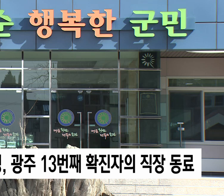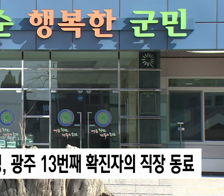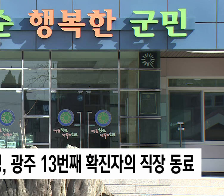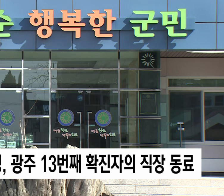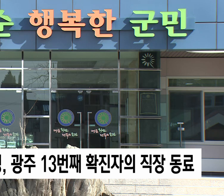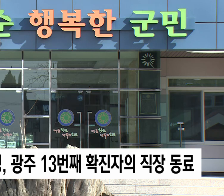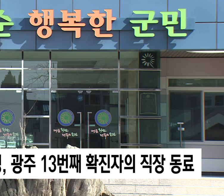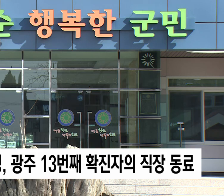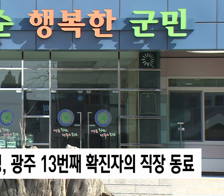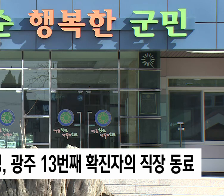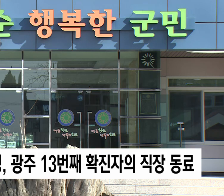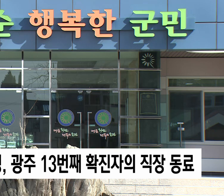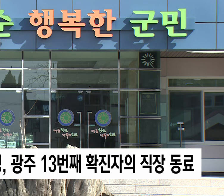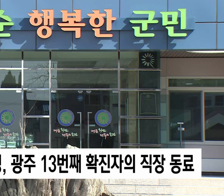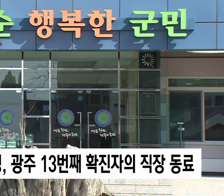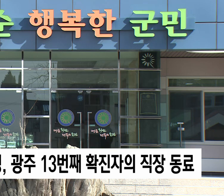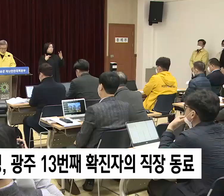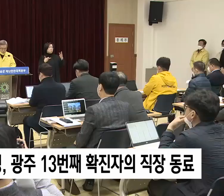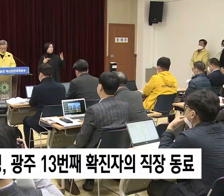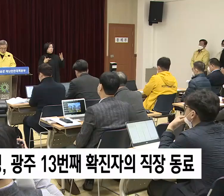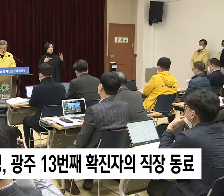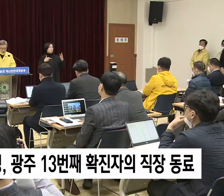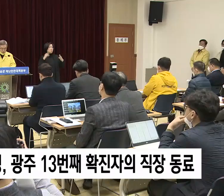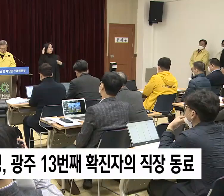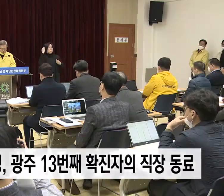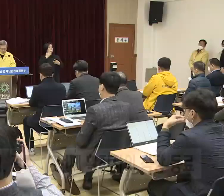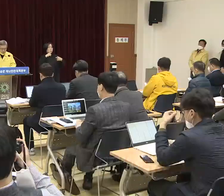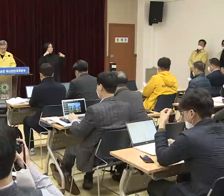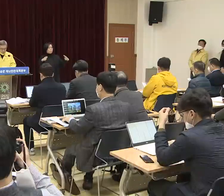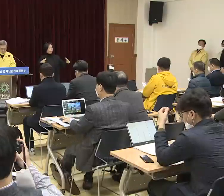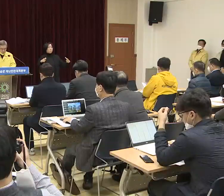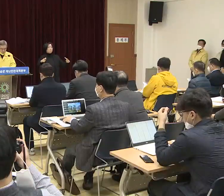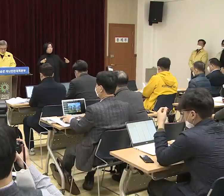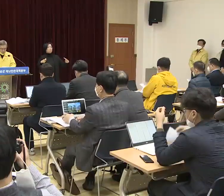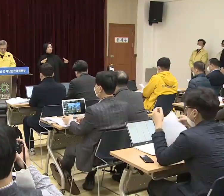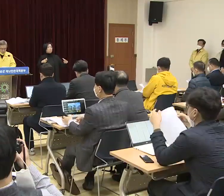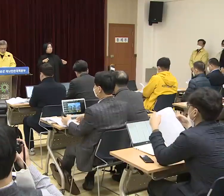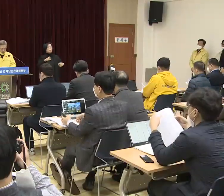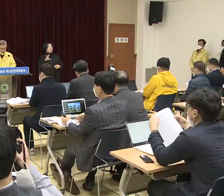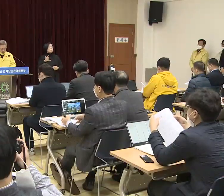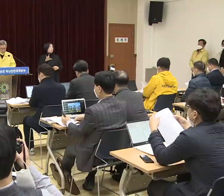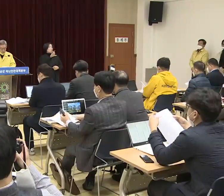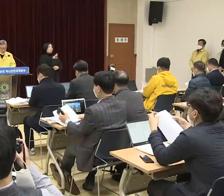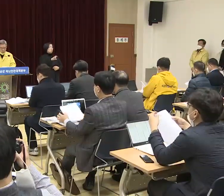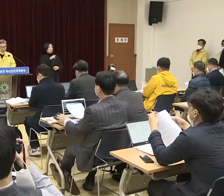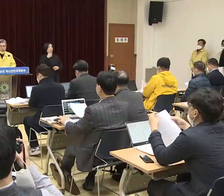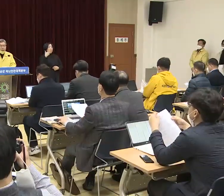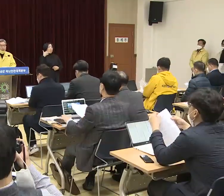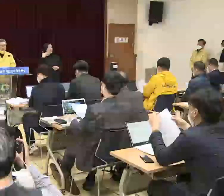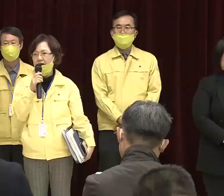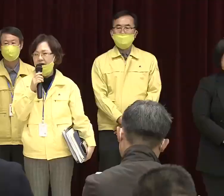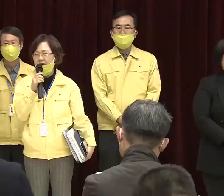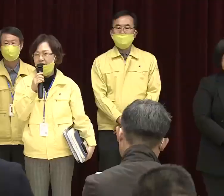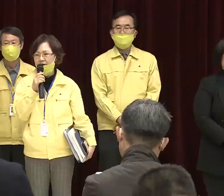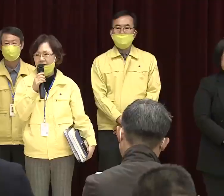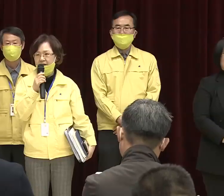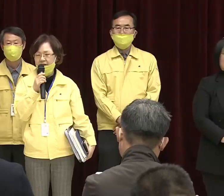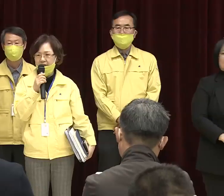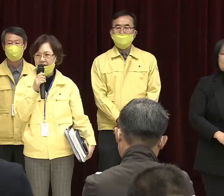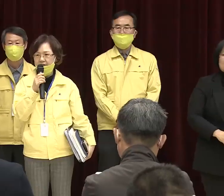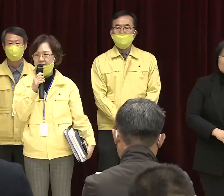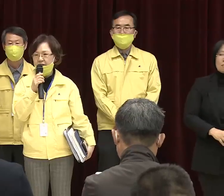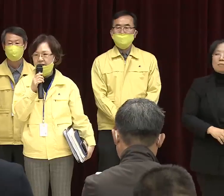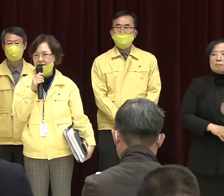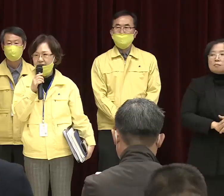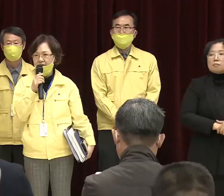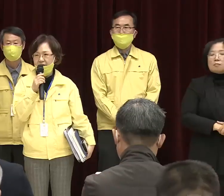13번째 확진 자에 아파트 관리사무소 동료입니다 광주 13번째 환자가 확진 판정을 받은 지난